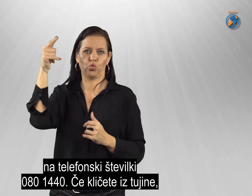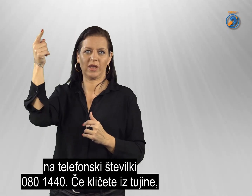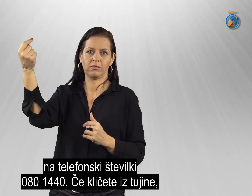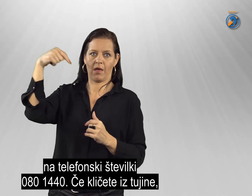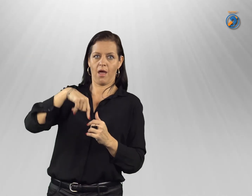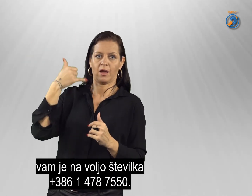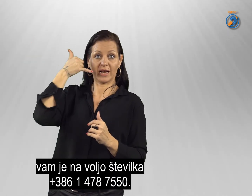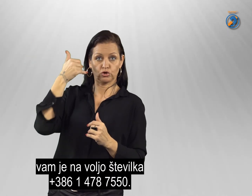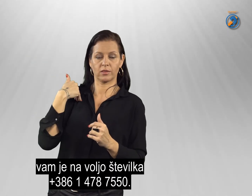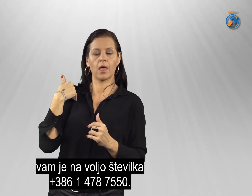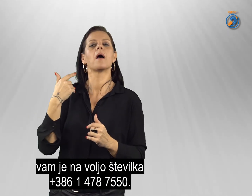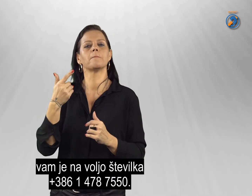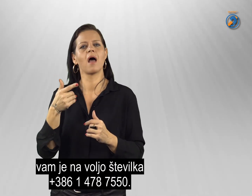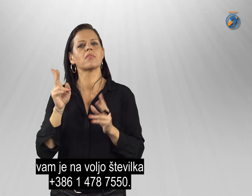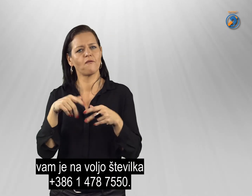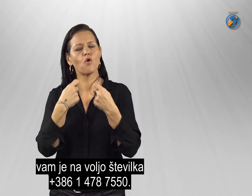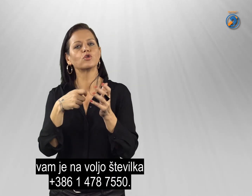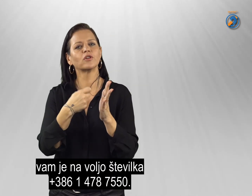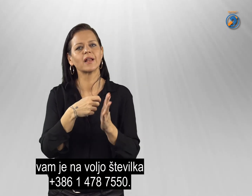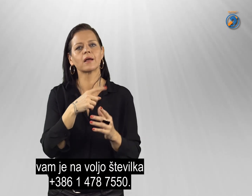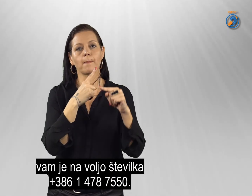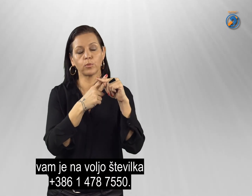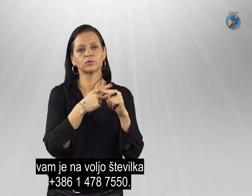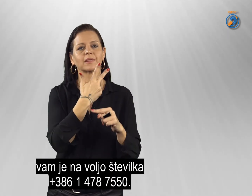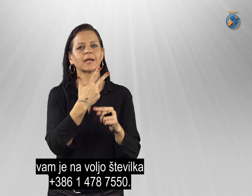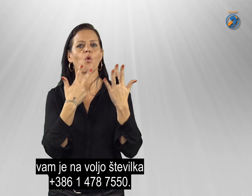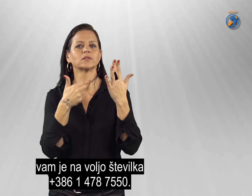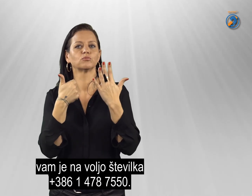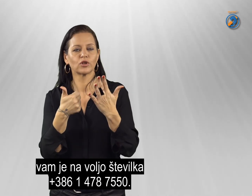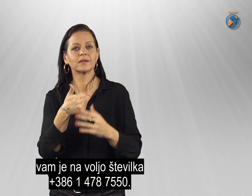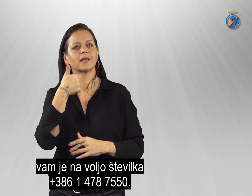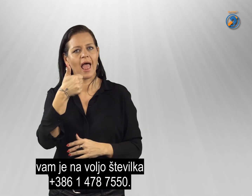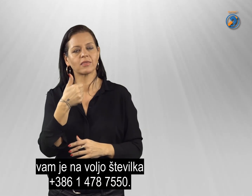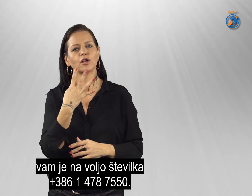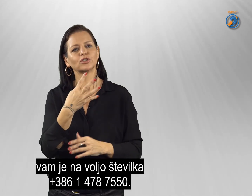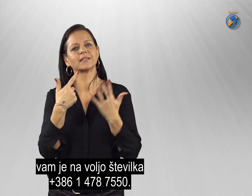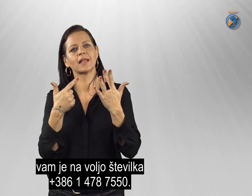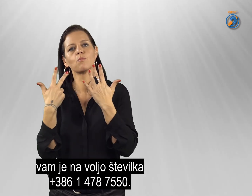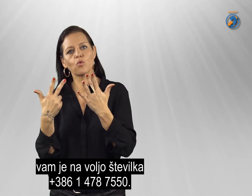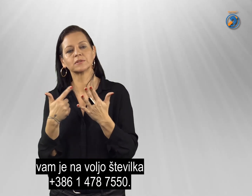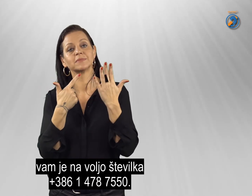1440. Če kličete iz tujine, vam je na voljo številka +386